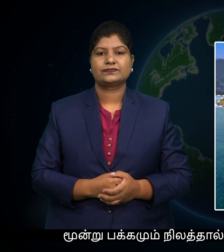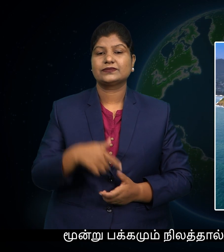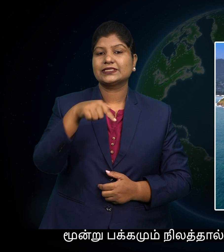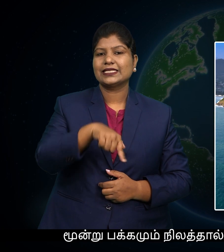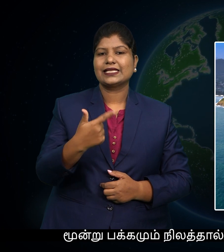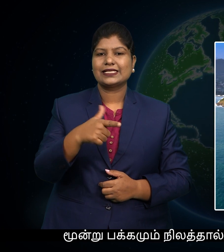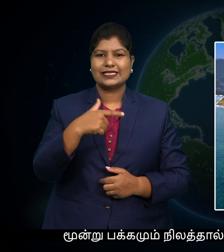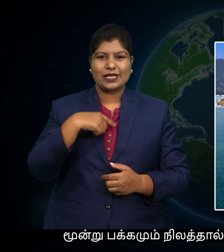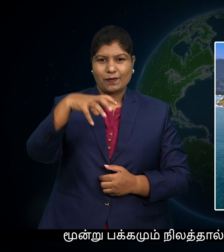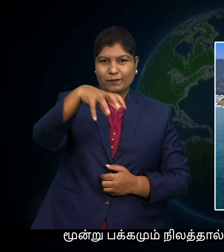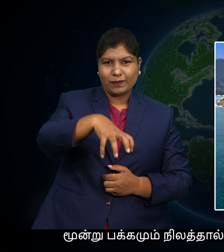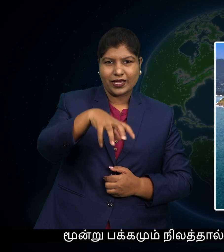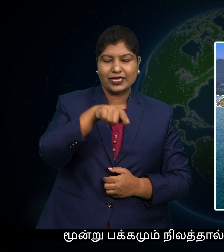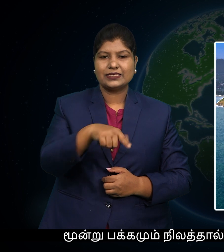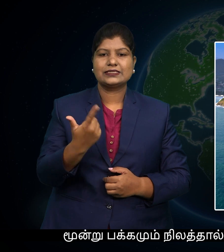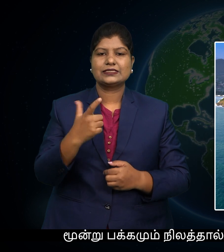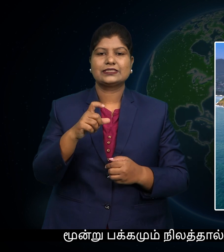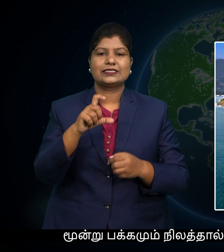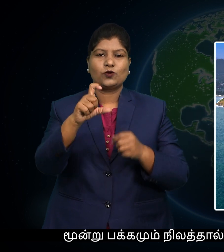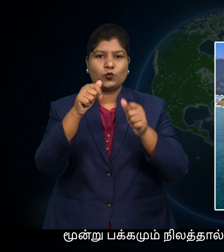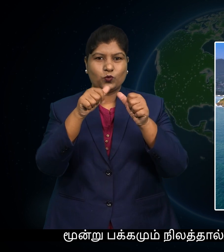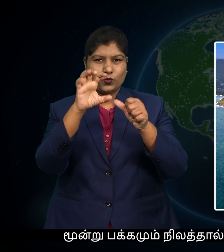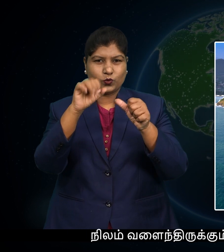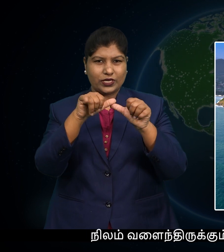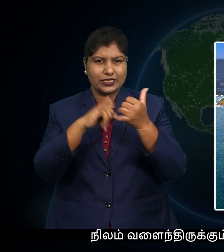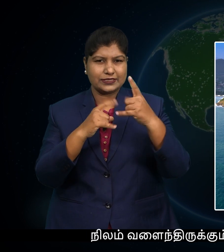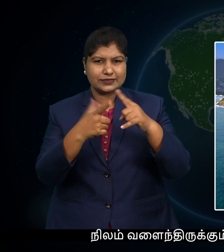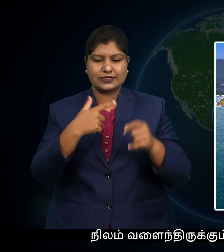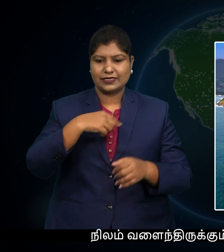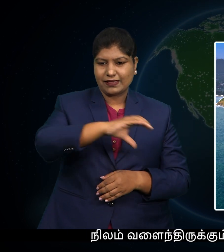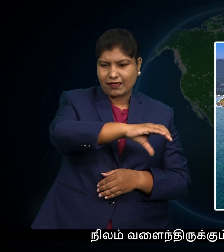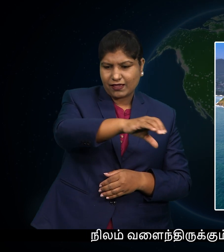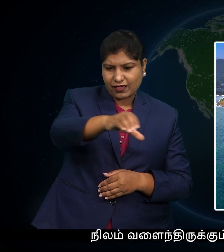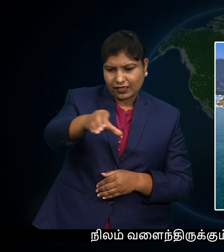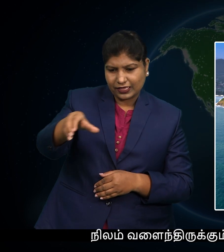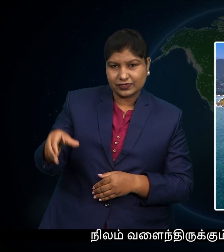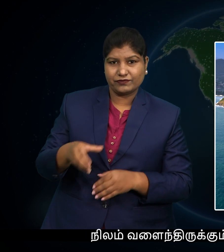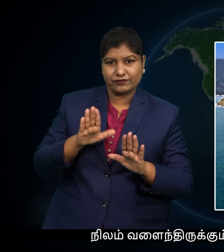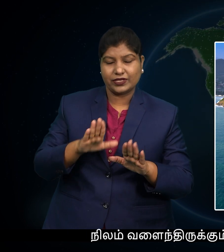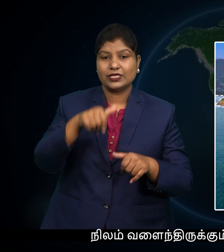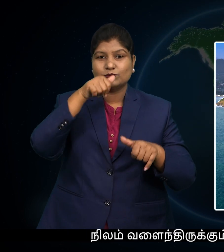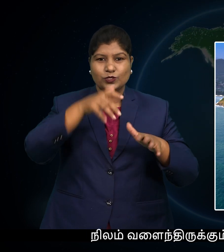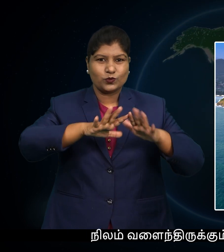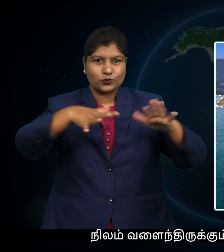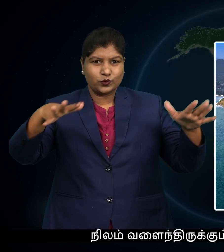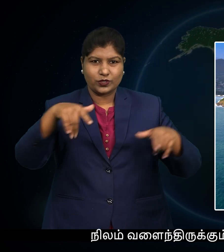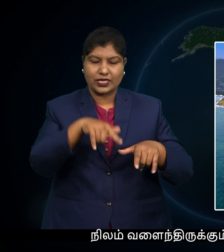3 பக்கமும் நிலத்தால் கடல் சூழ்ந்திருக்கும் வகையில் நிலம் வளைந்திருக்கும் கடற்கரையின் ஒரு பகுதி.